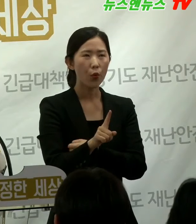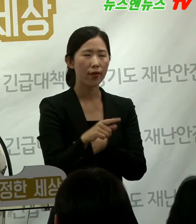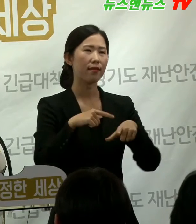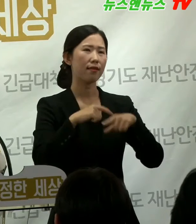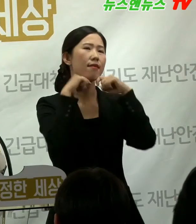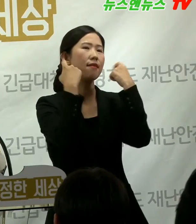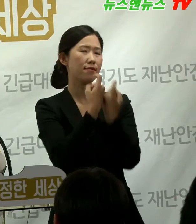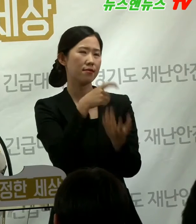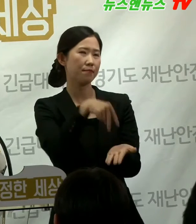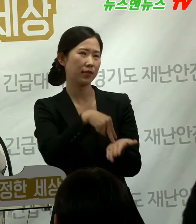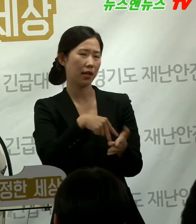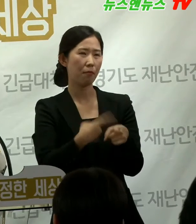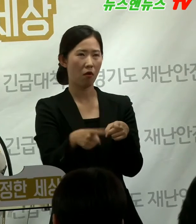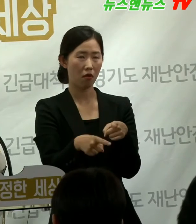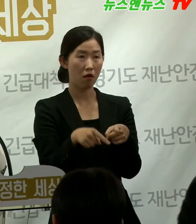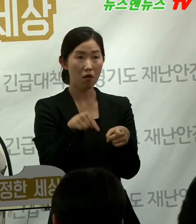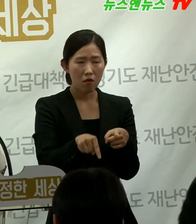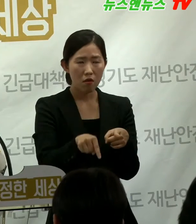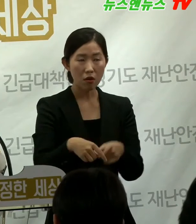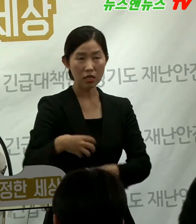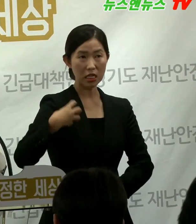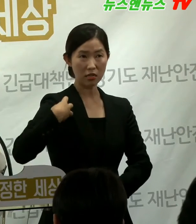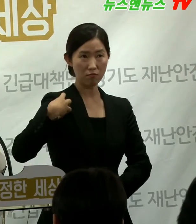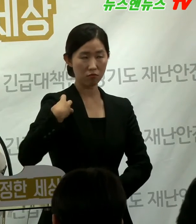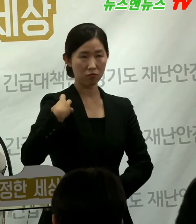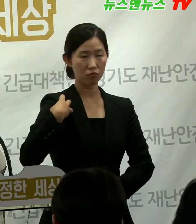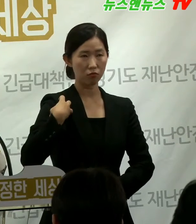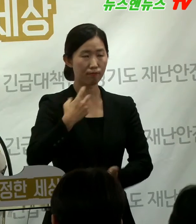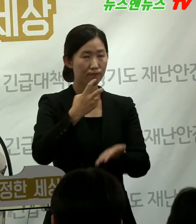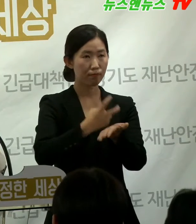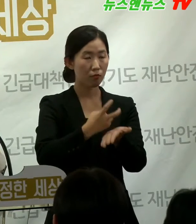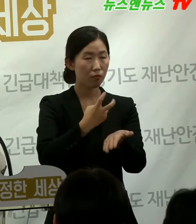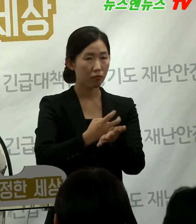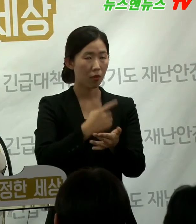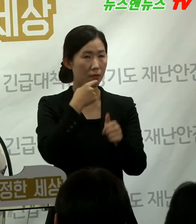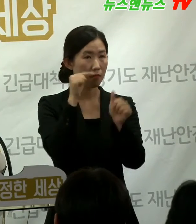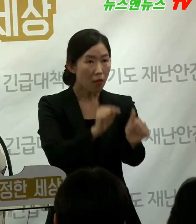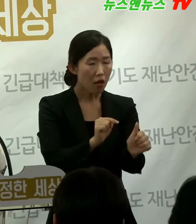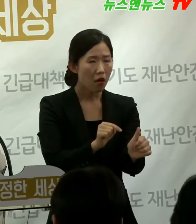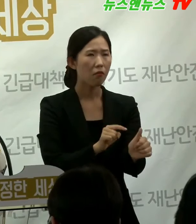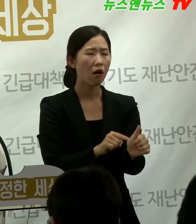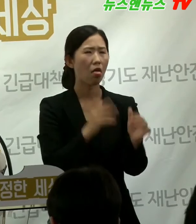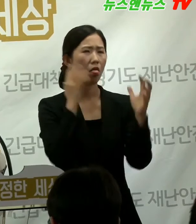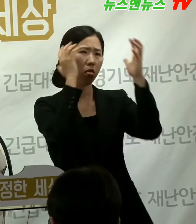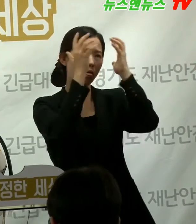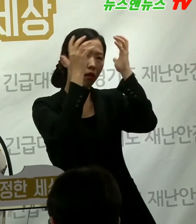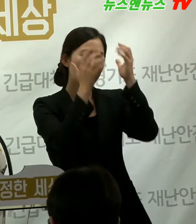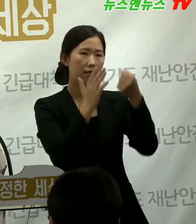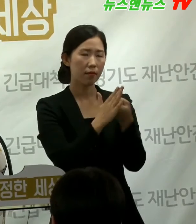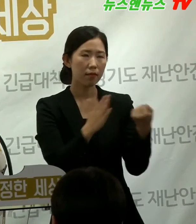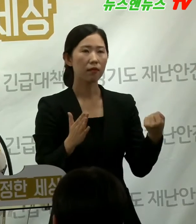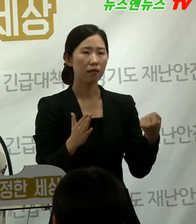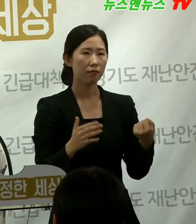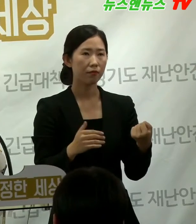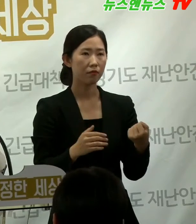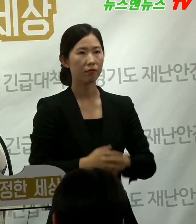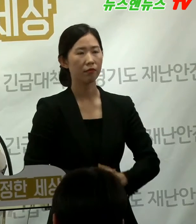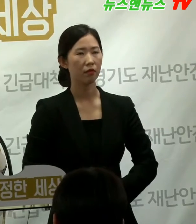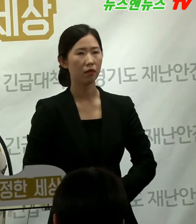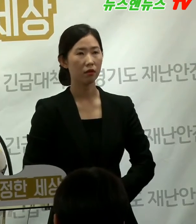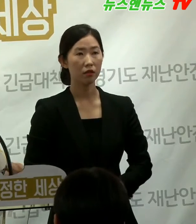불가피하기 때문에 이걸 의무조항으로 하게 되면 컨센싱을 수가 있습니다. 다른건 다 지키고 안 지키면 명확하게 저희가 확인할 수 있는데 이